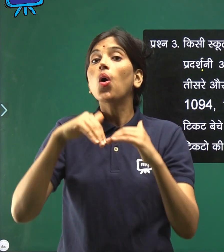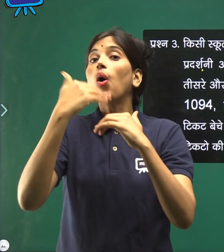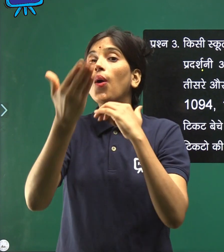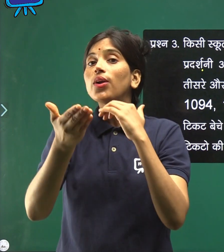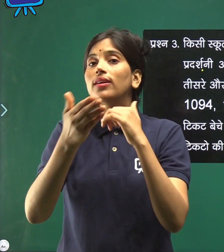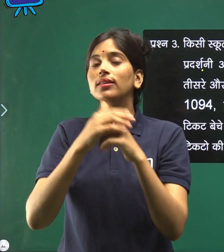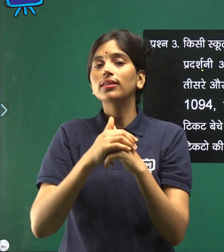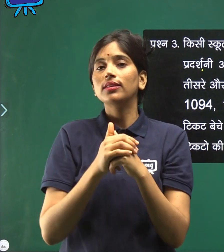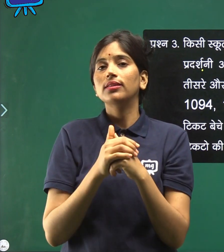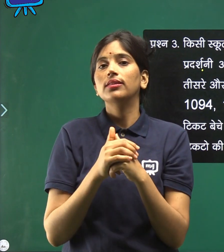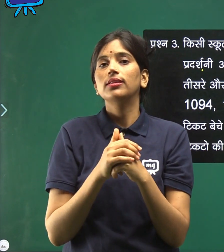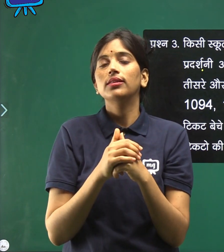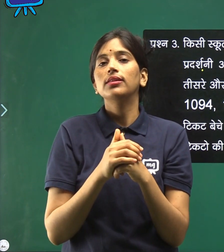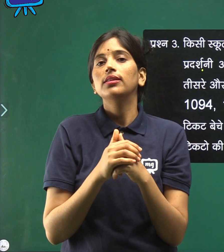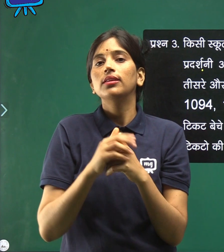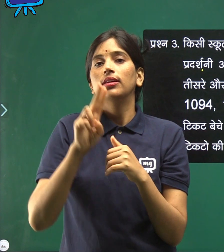और